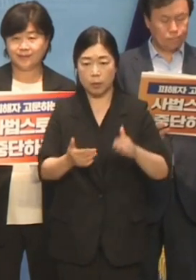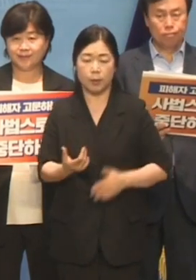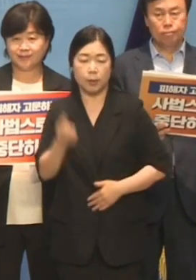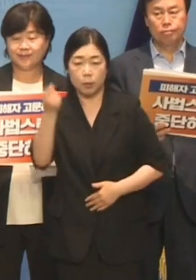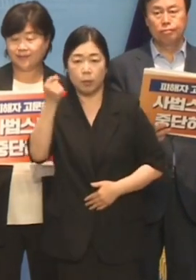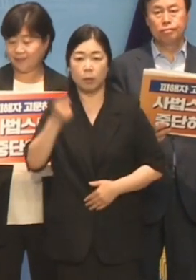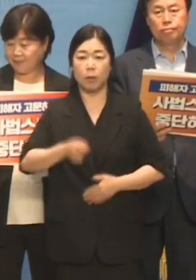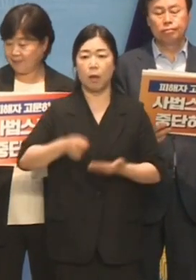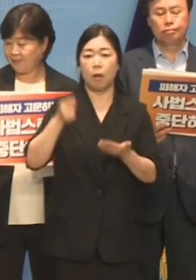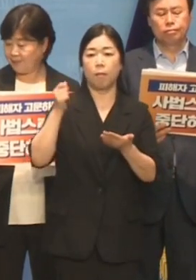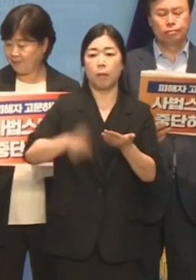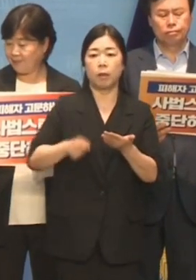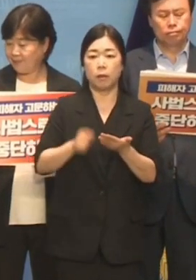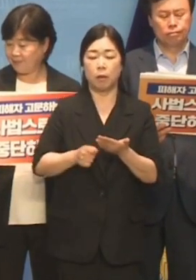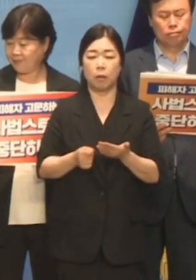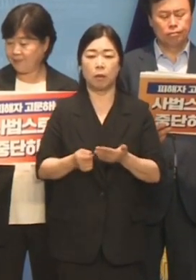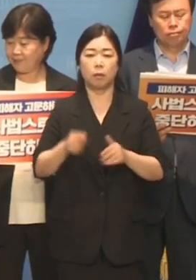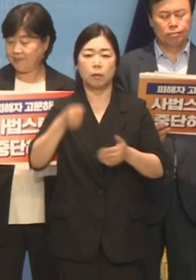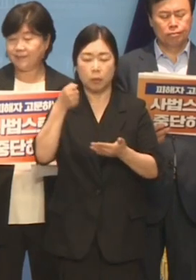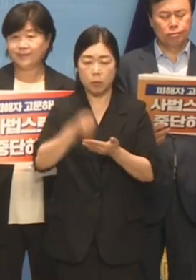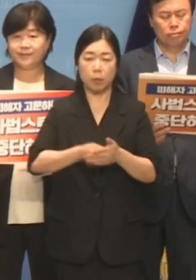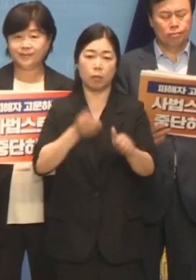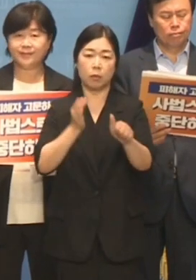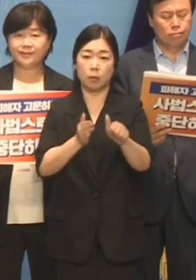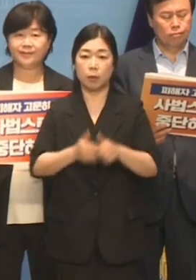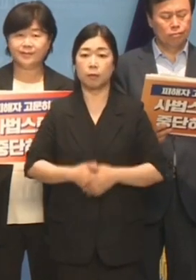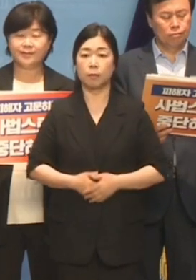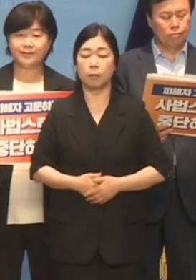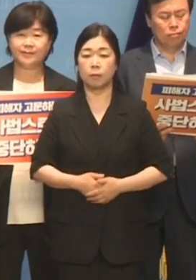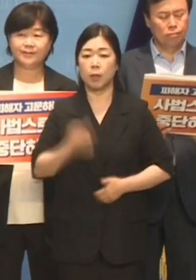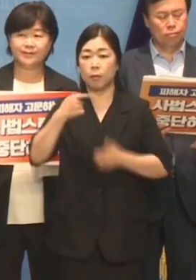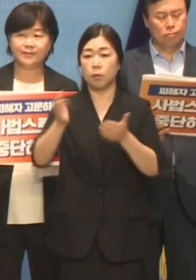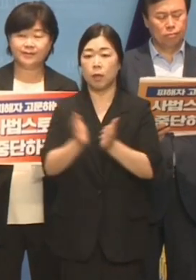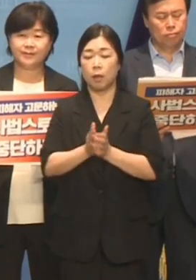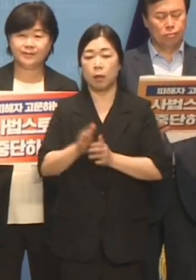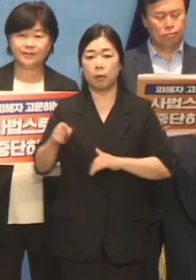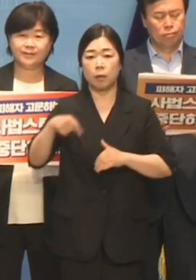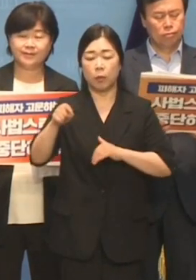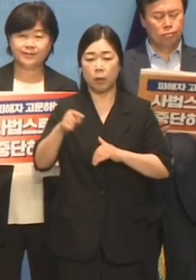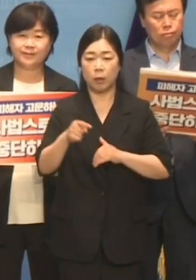신속하게 판결을 내려주시기를 바랍니다. 더불어민주당